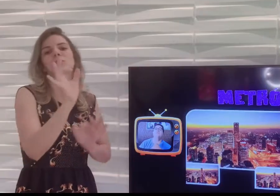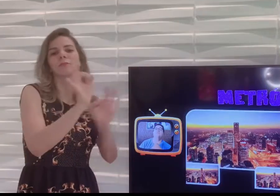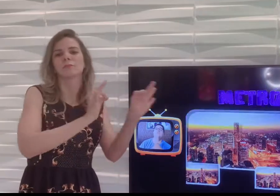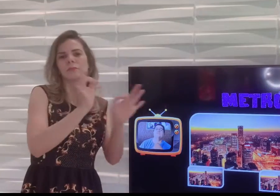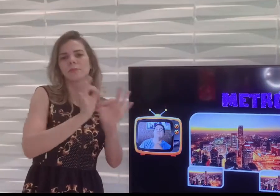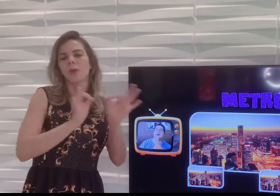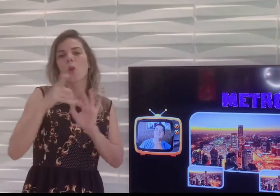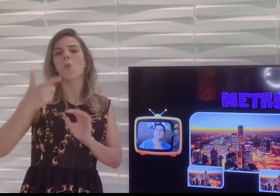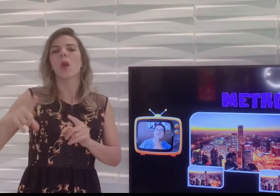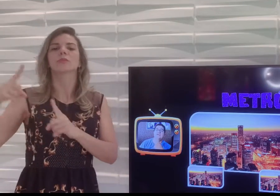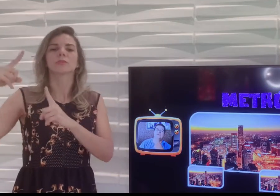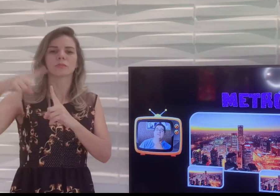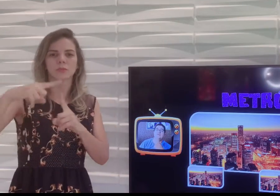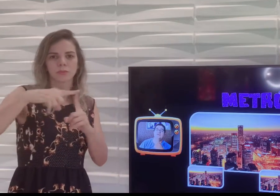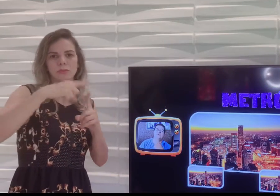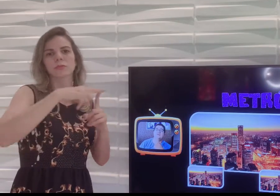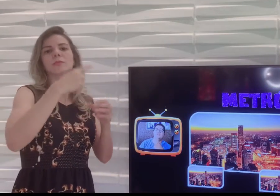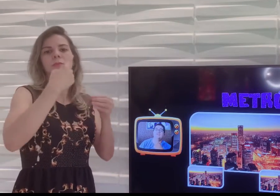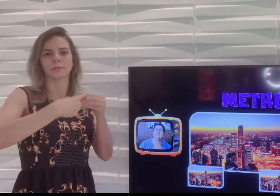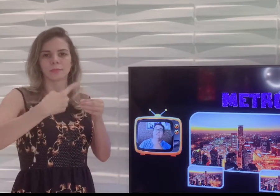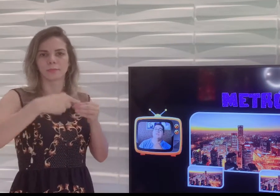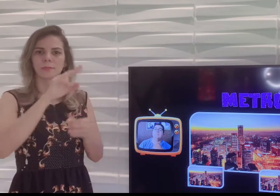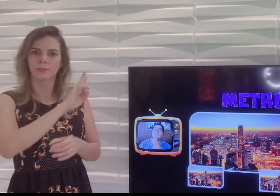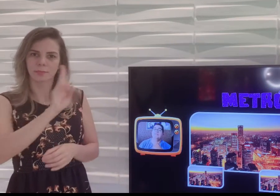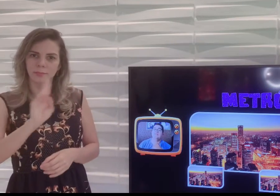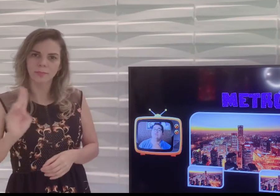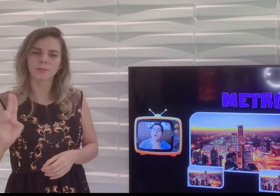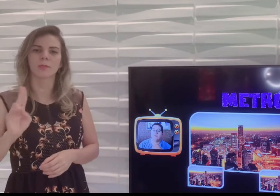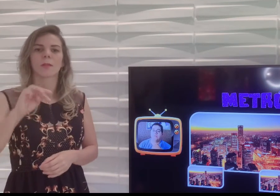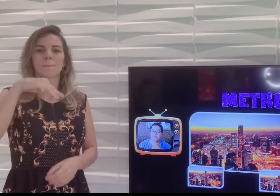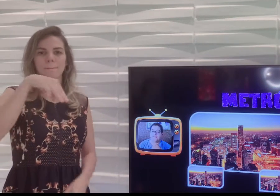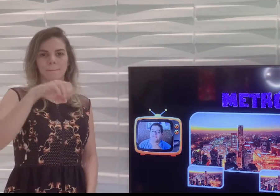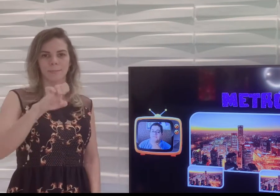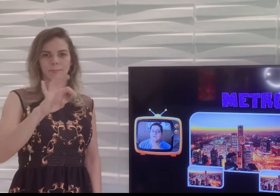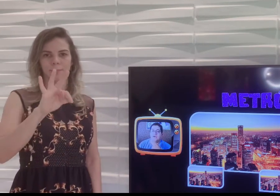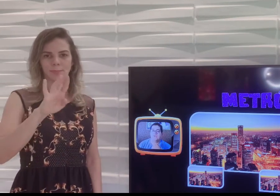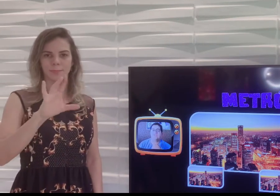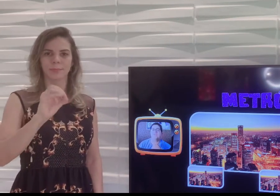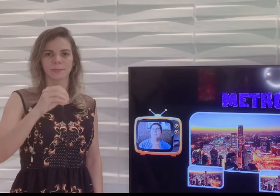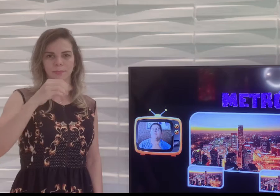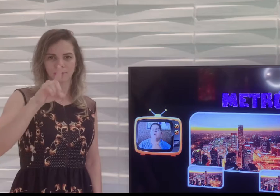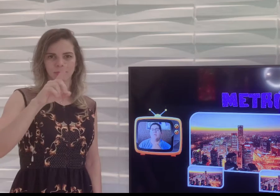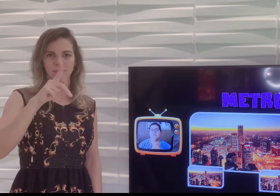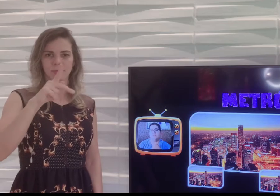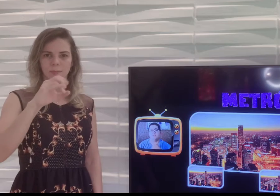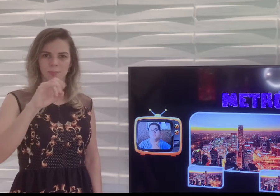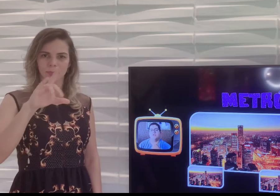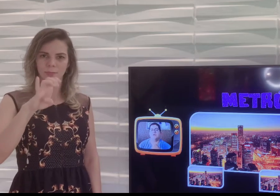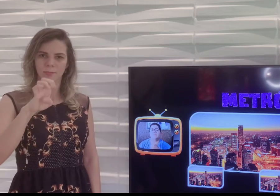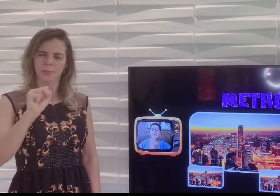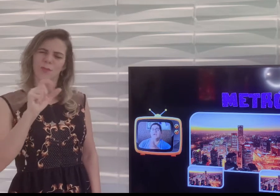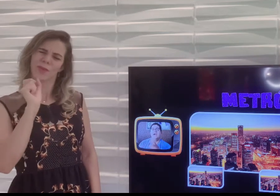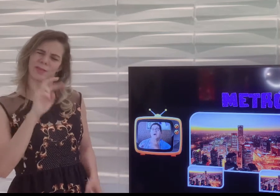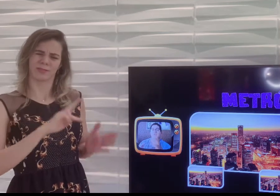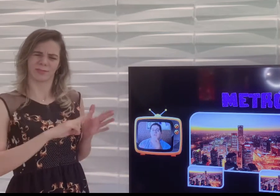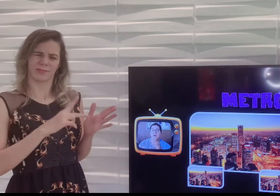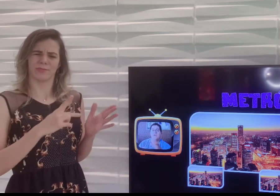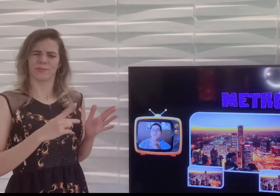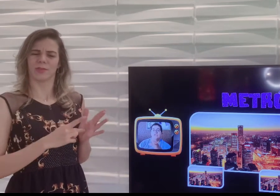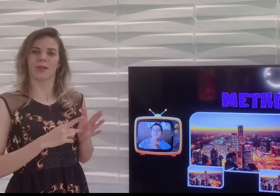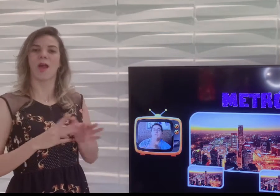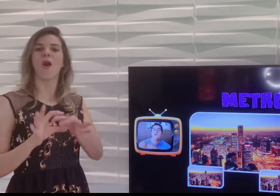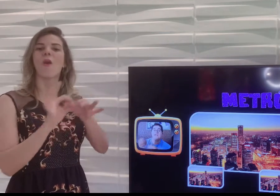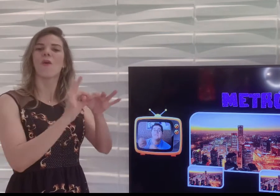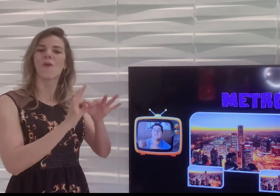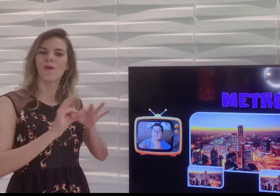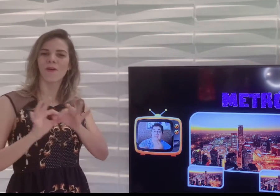outro tipo de cidade que chamamos de metrópoles. O que são metrópoles, professor? É a união